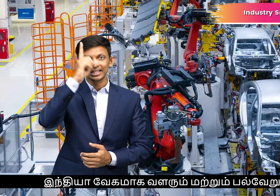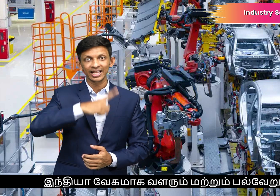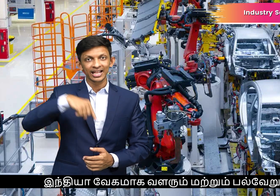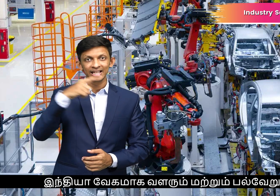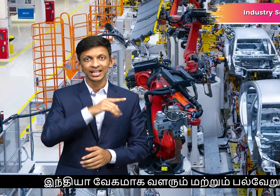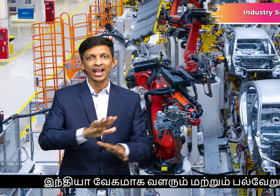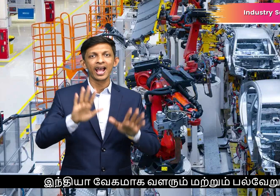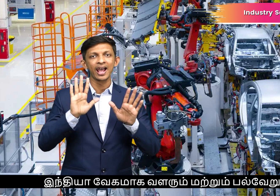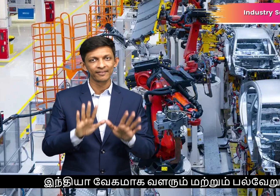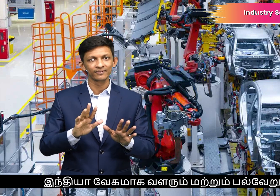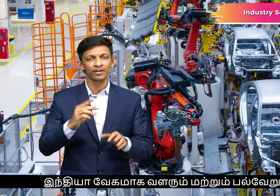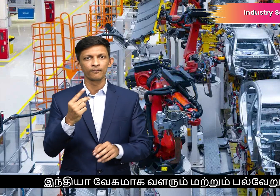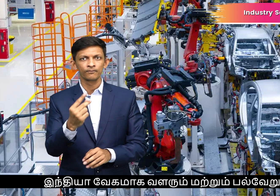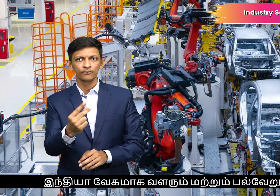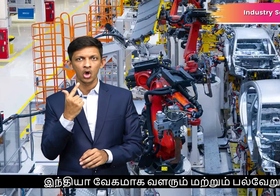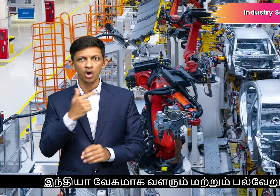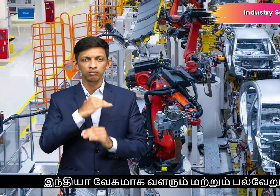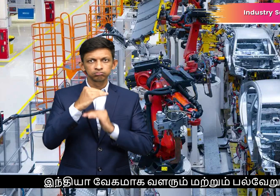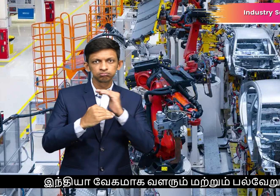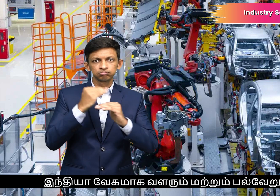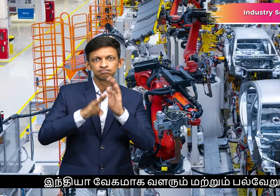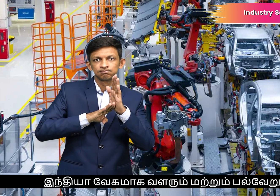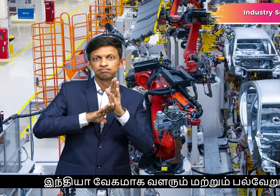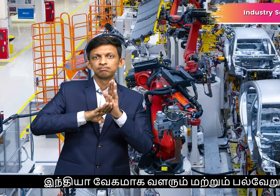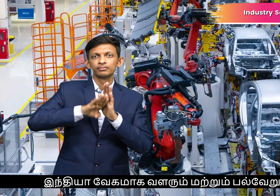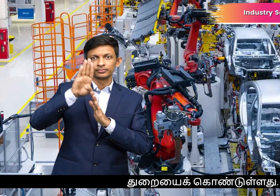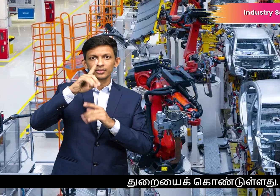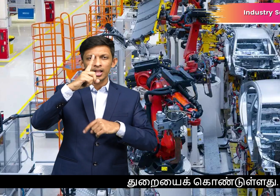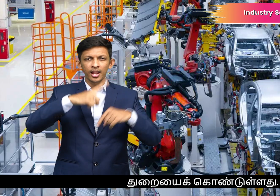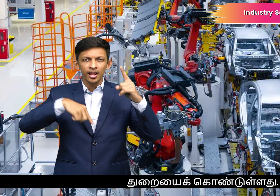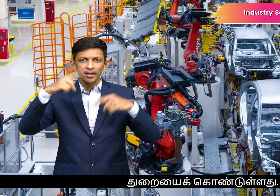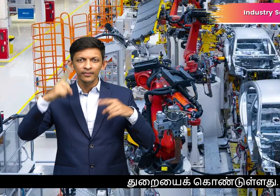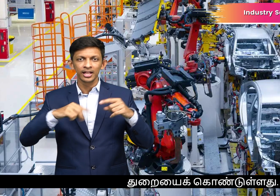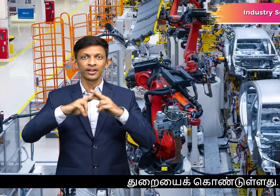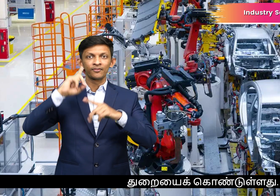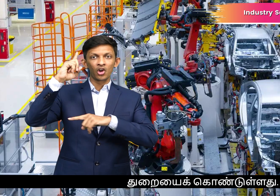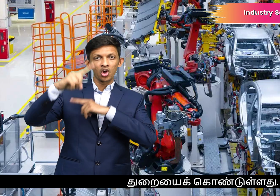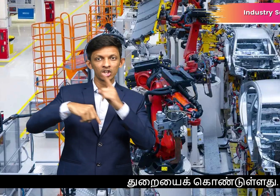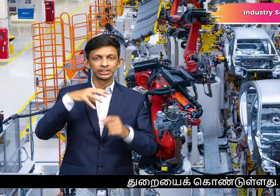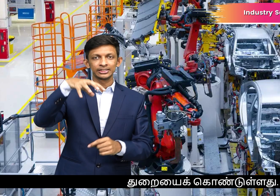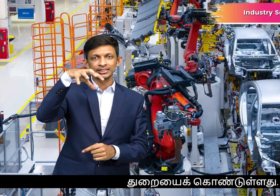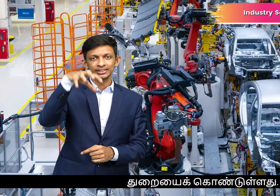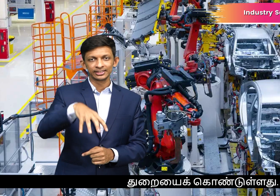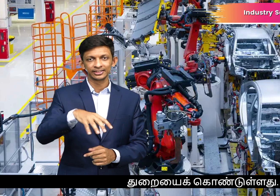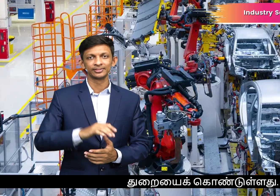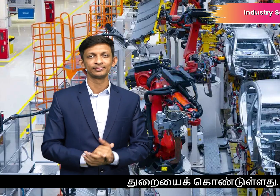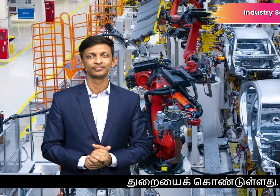இந்தியா வேகமாக வளரும் மற்றும் பல்வேறு தொழில்துறையை கொண்டுள்ளது.